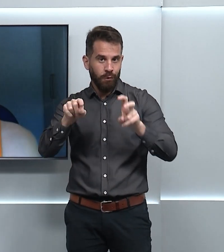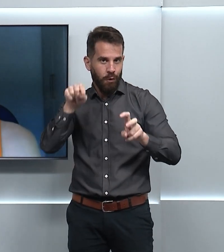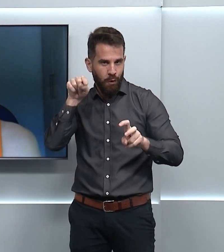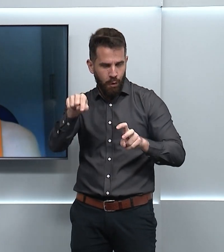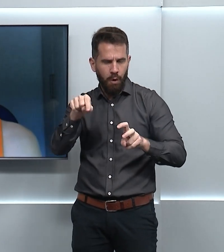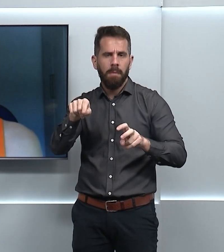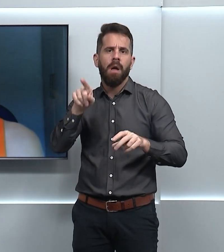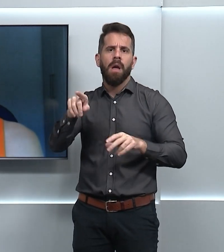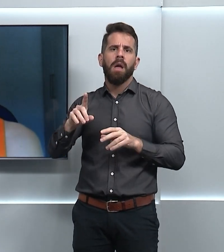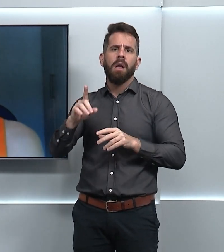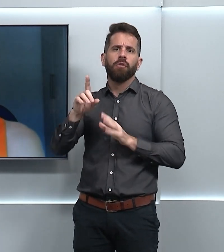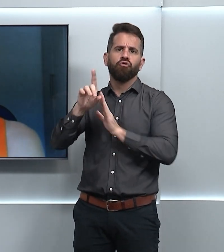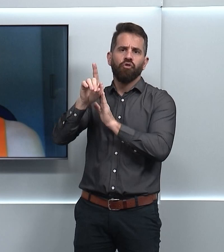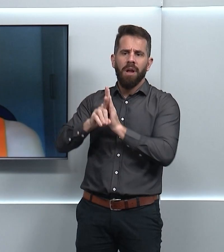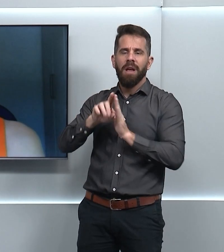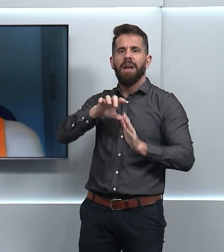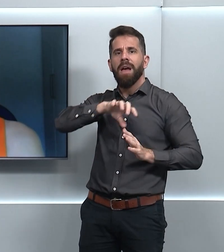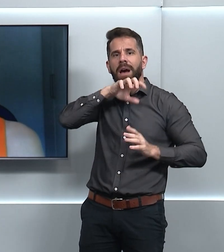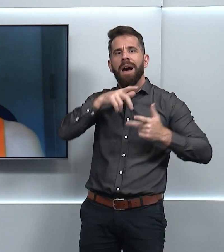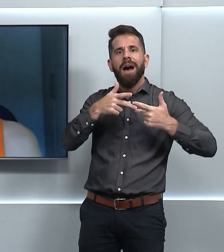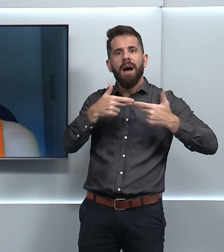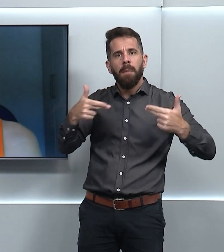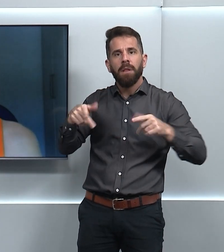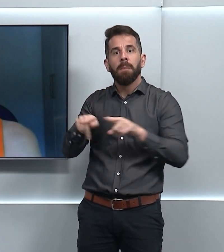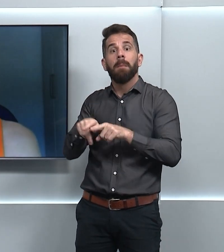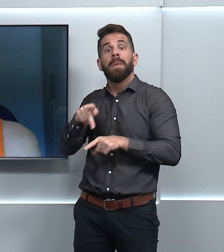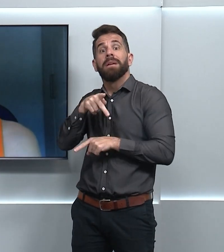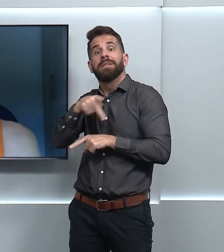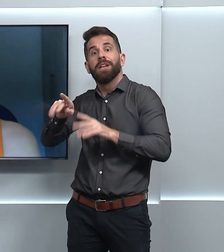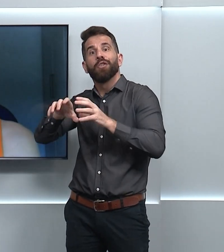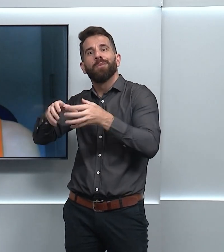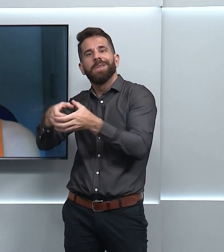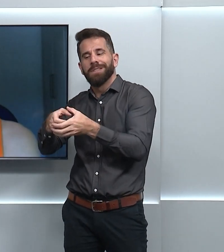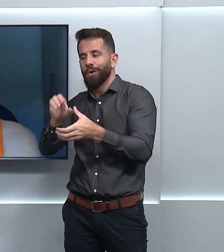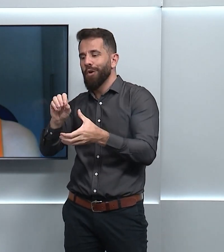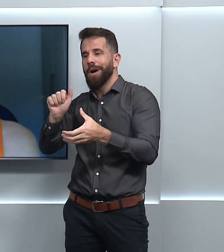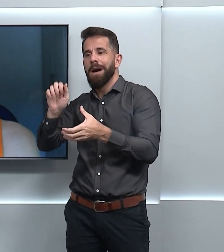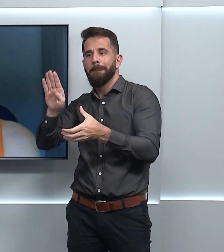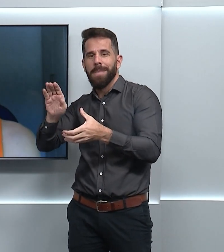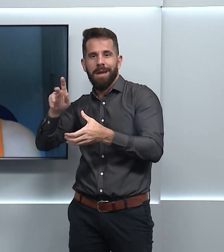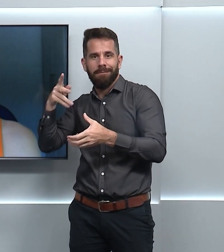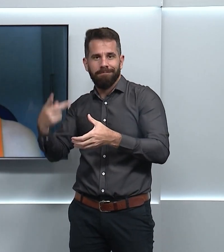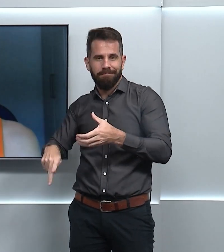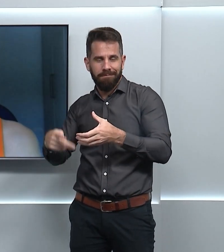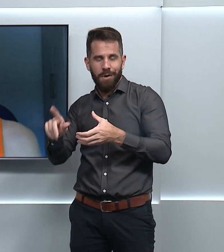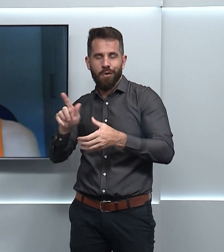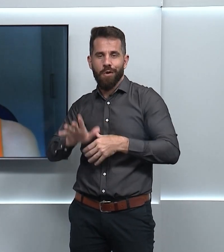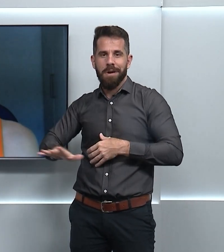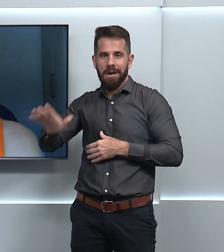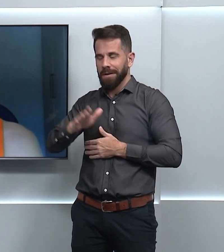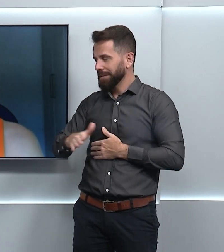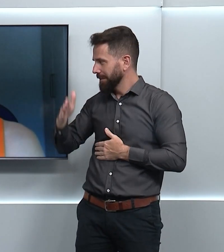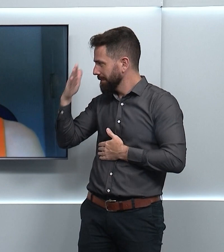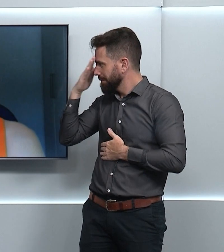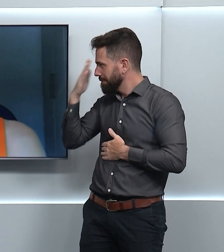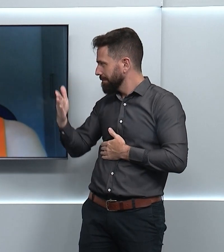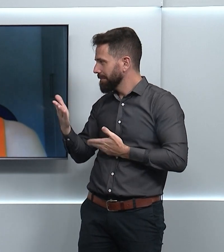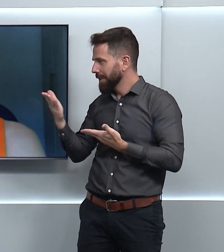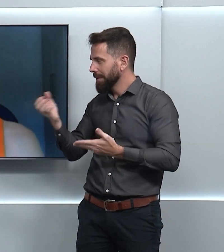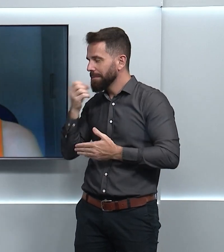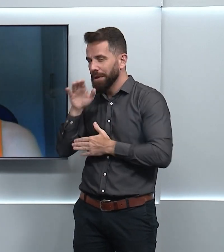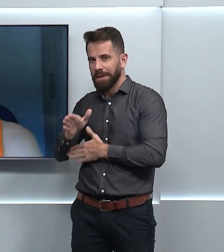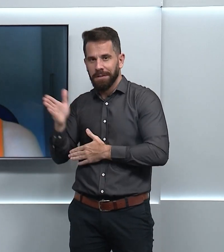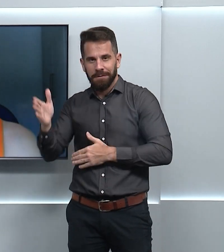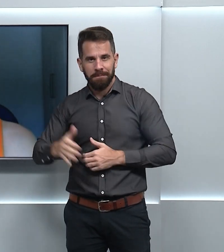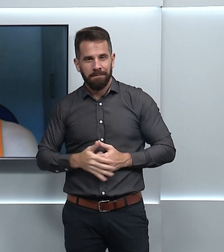especialista em direito animal e presidente da Comissão Especial de Direito Animal da OAB. Muito obrigada, boa tarde, bom trabalho para você. Obrigada, gente. Boa